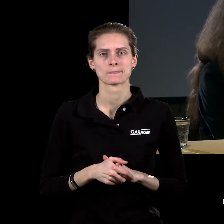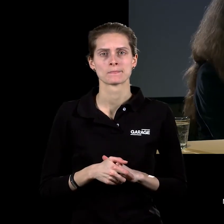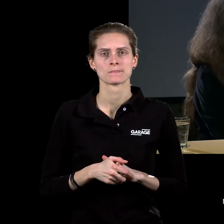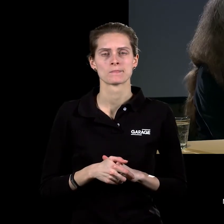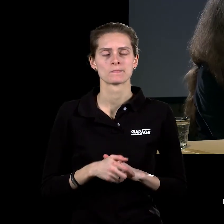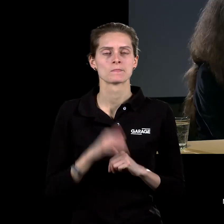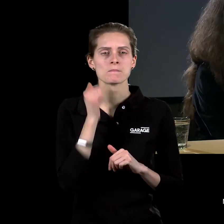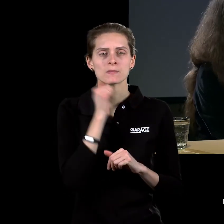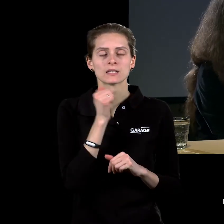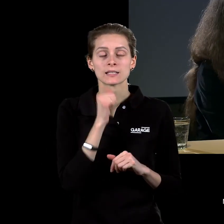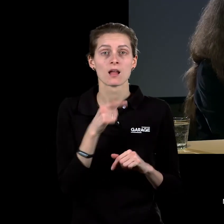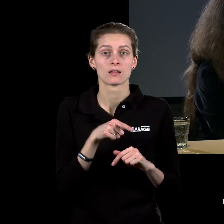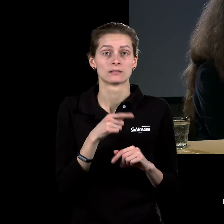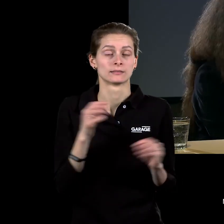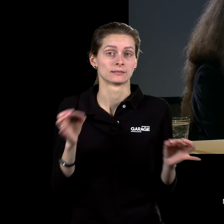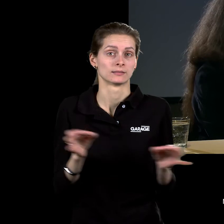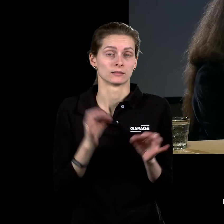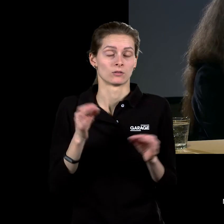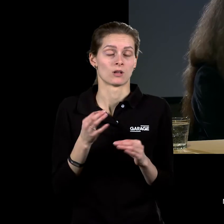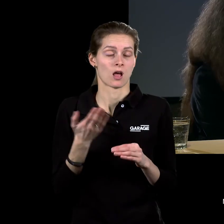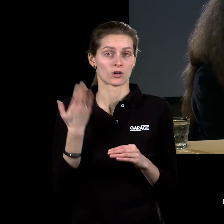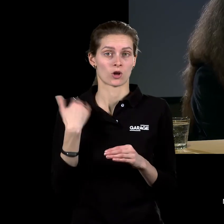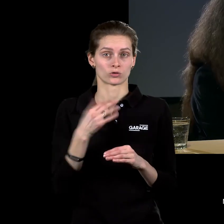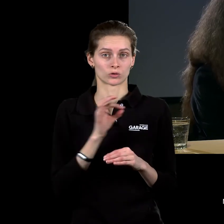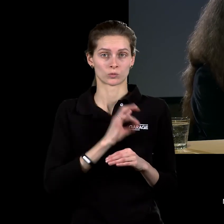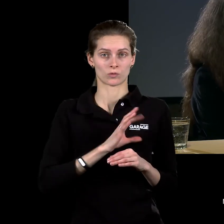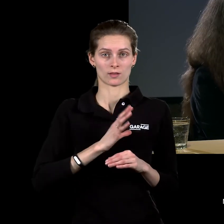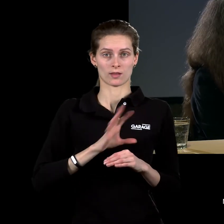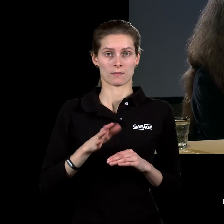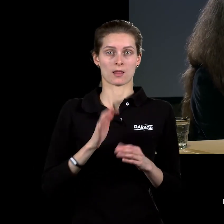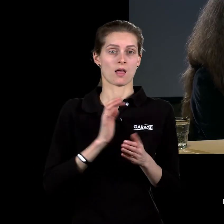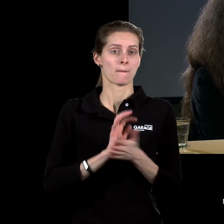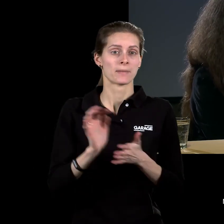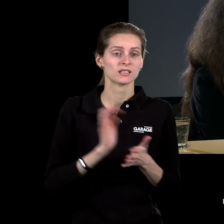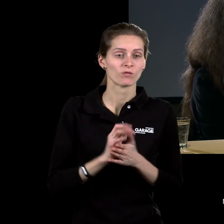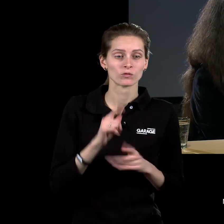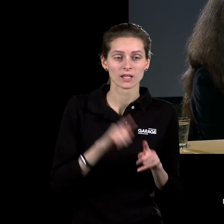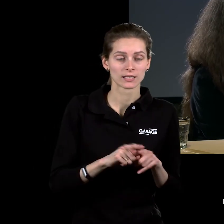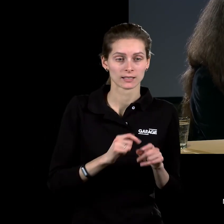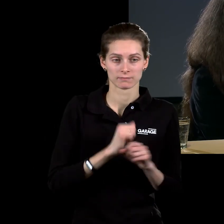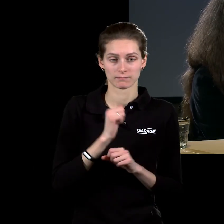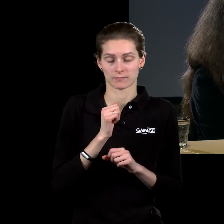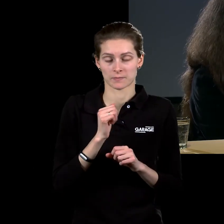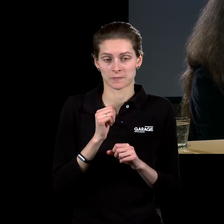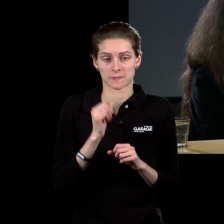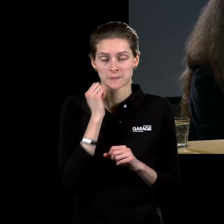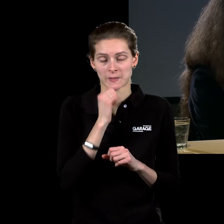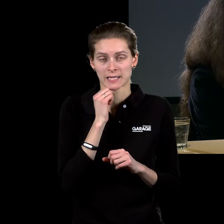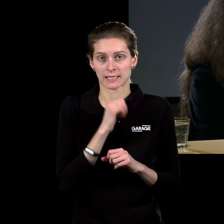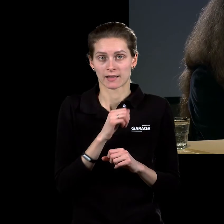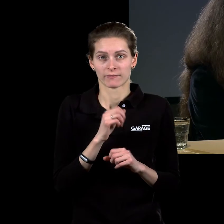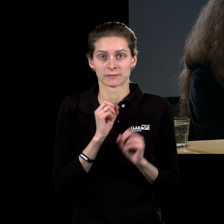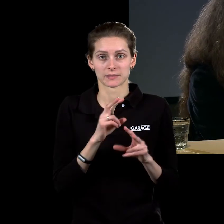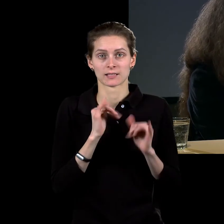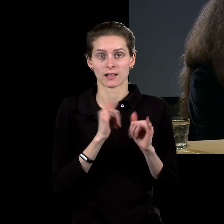материалы, которые не являются, никогда до этого не были ни материалами производства, ни материалами искусства, это материалы непонятные,